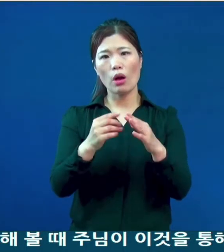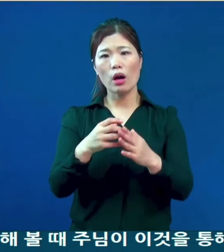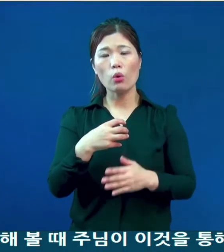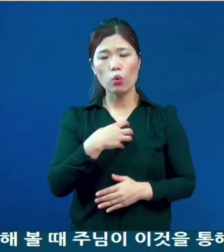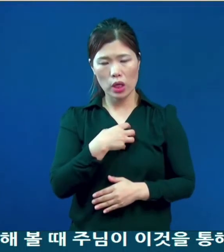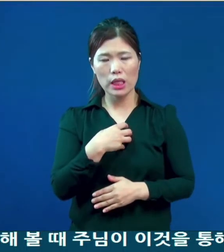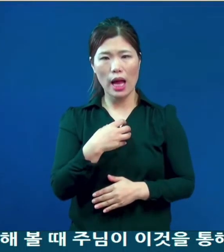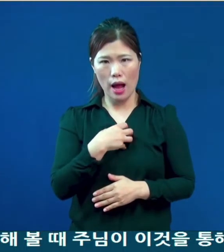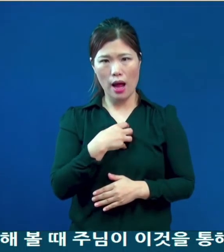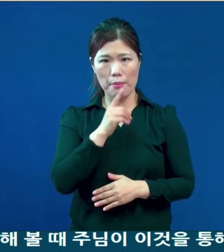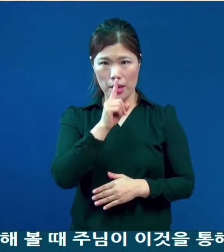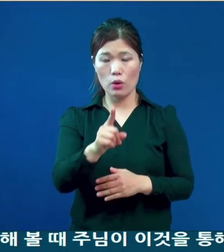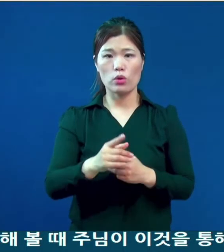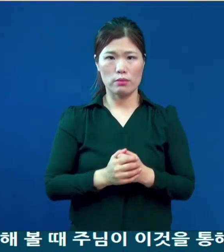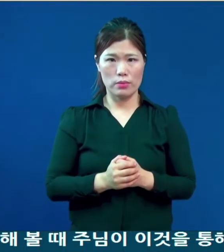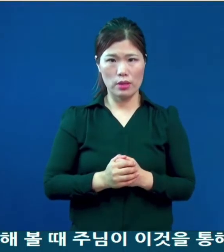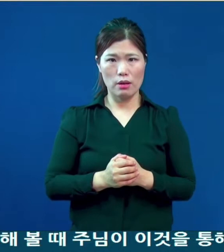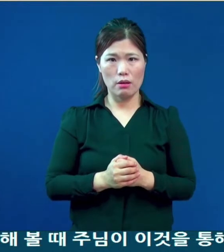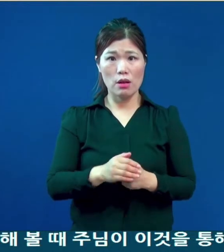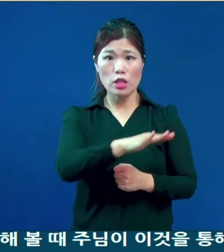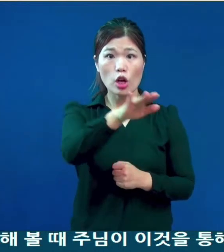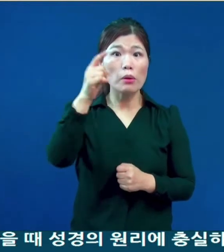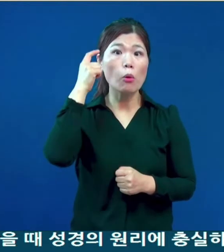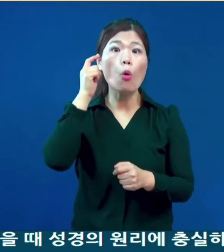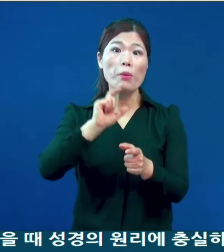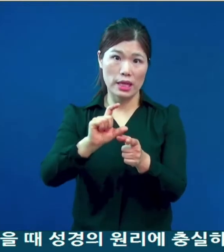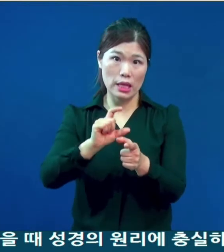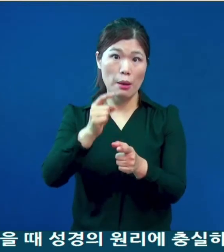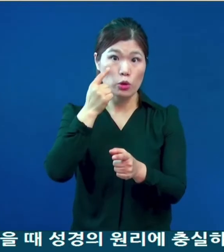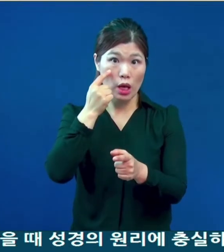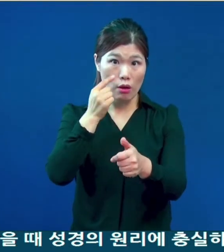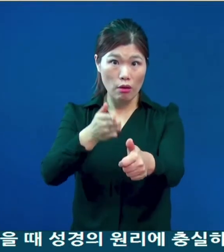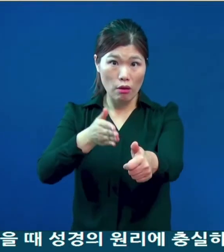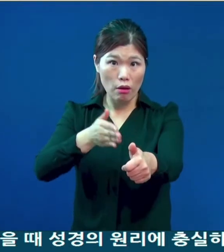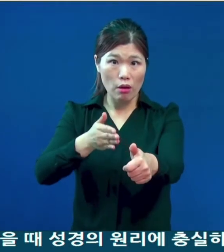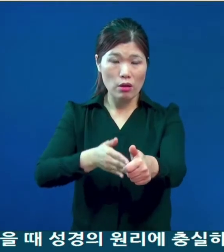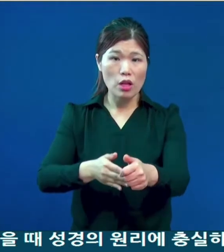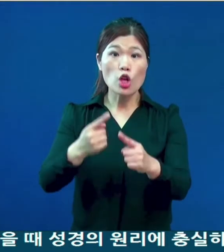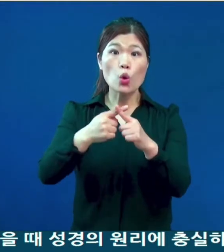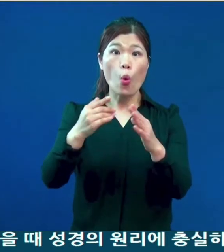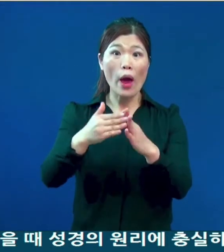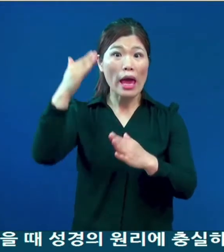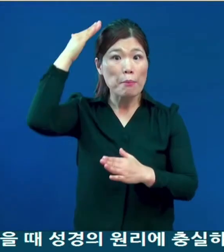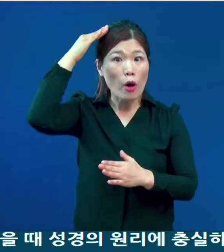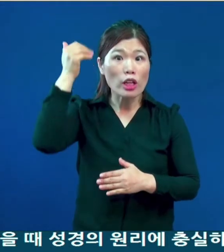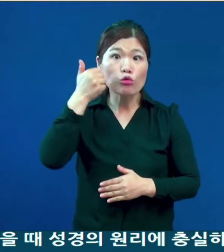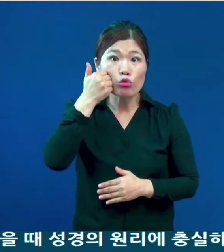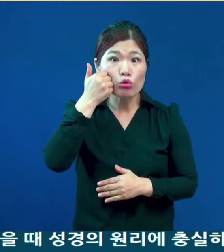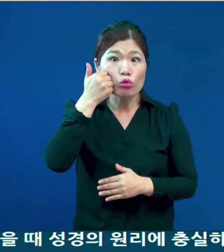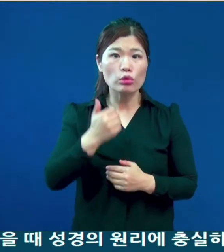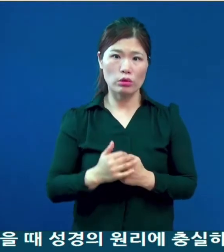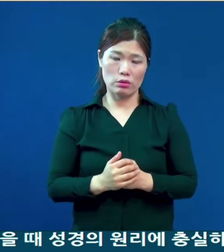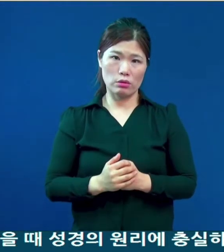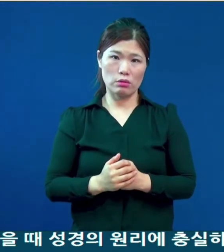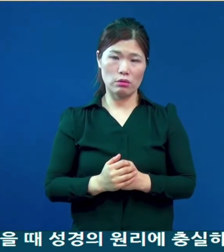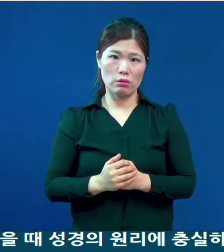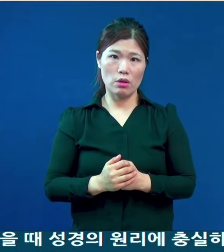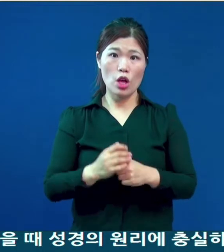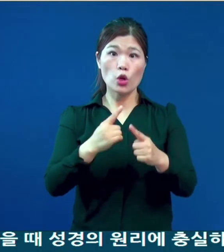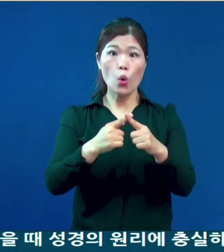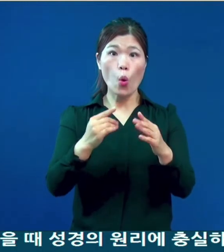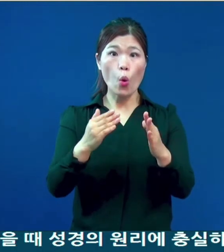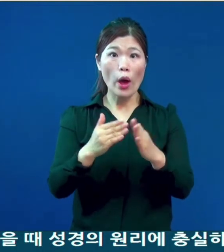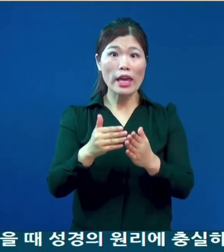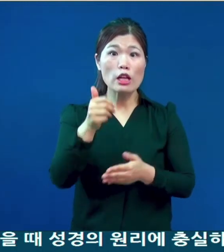말들을 하는데 여러분 한번 고민해 보세요. 교회의 머리는 누구십니까? 교회의